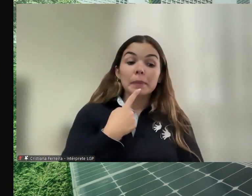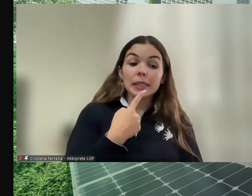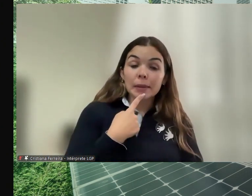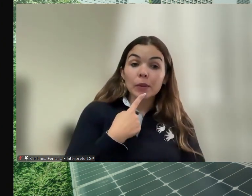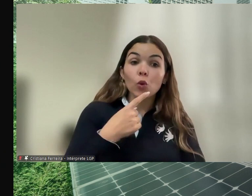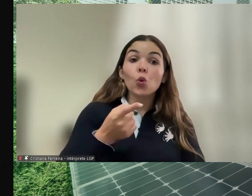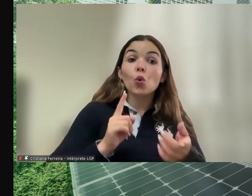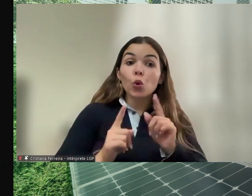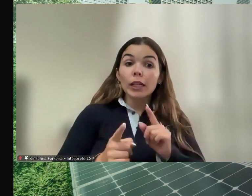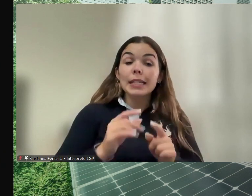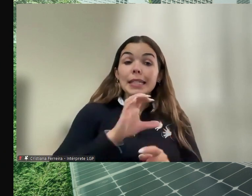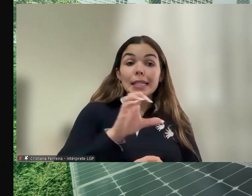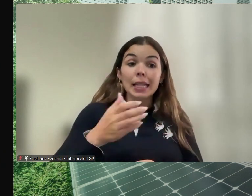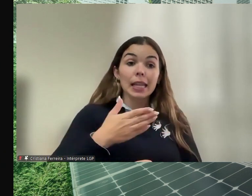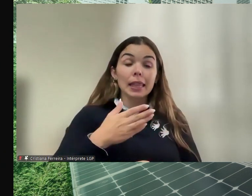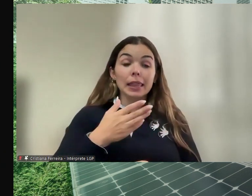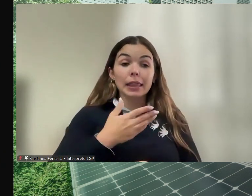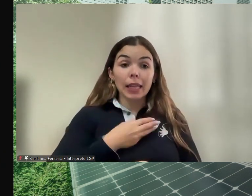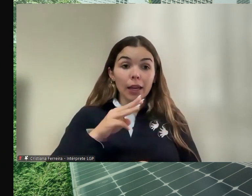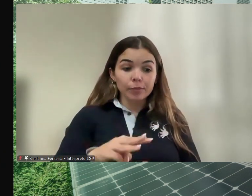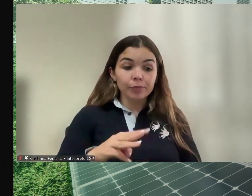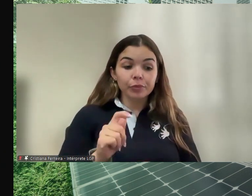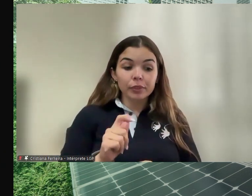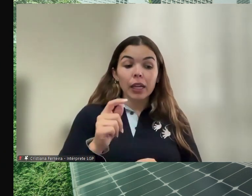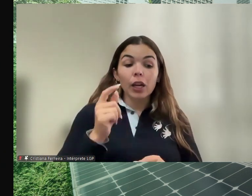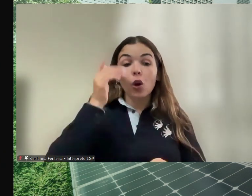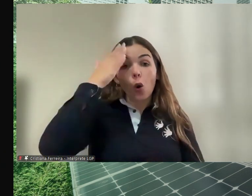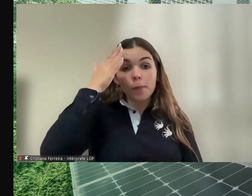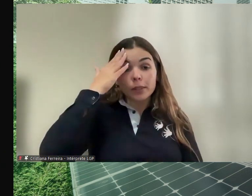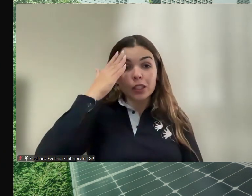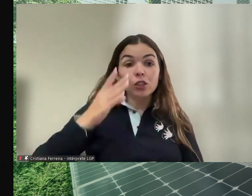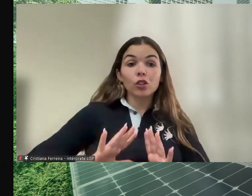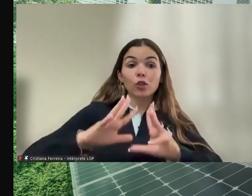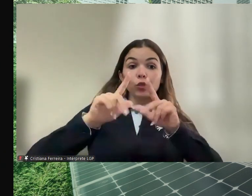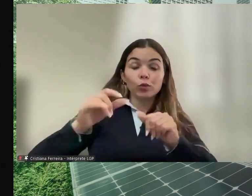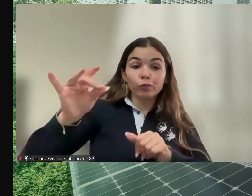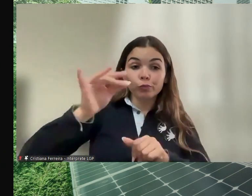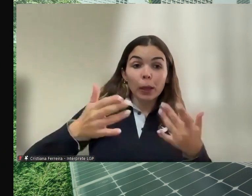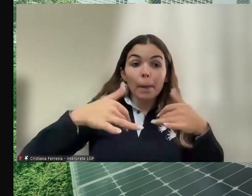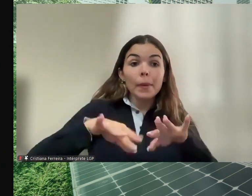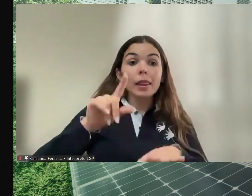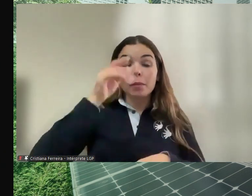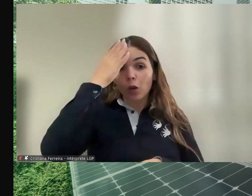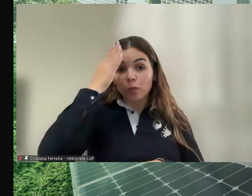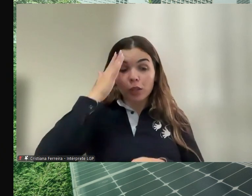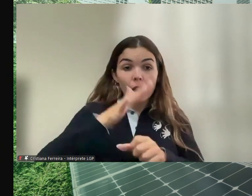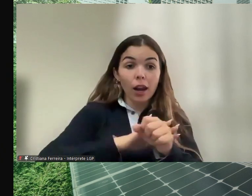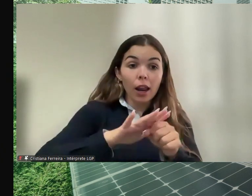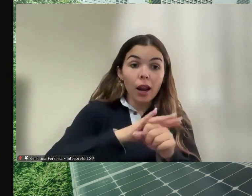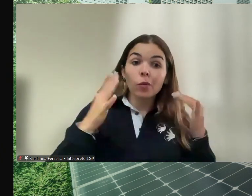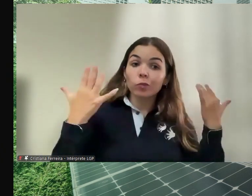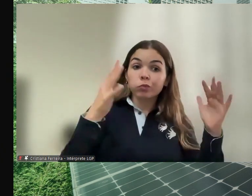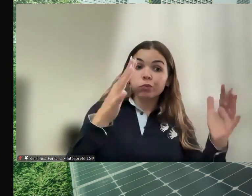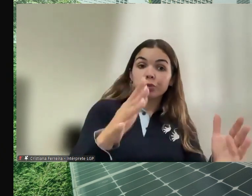trabalho de uma CCDE, nós temos competências de desenvolvimento regional, mas temos competências muito claras também na área da mulher, na área do